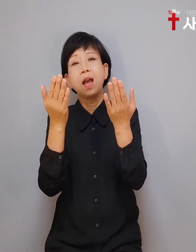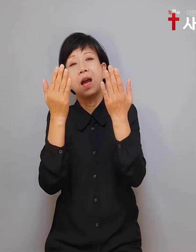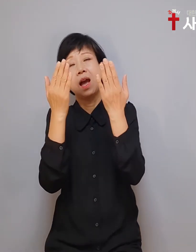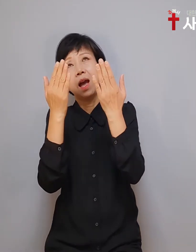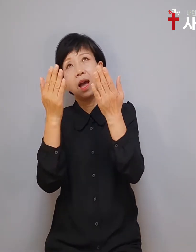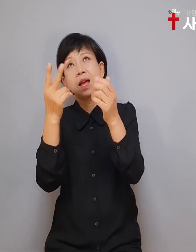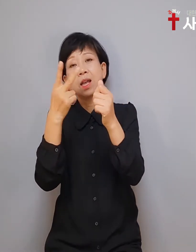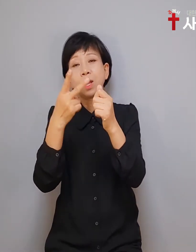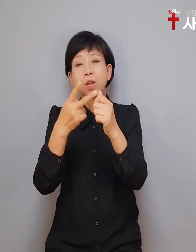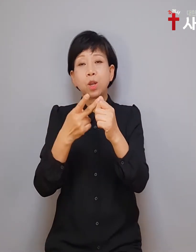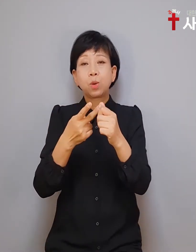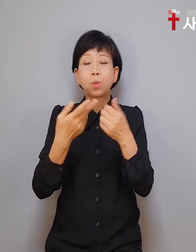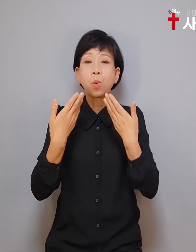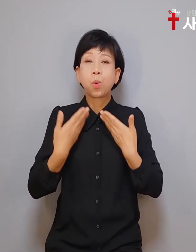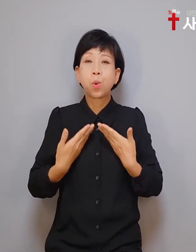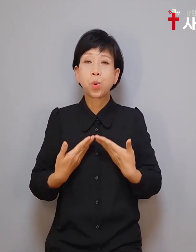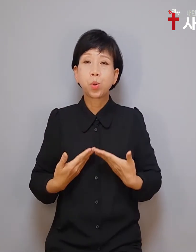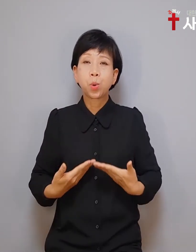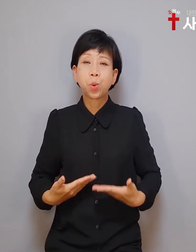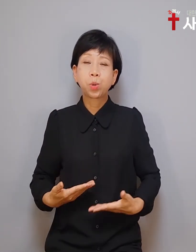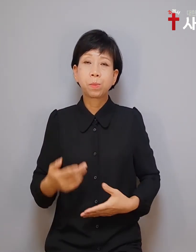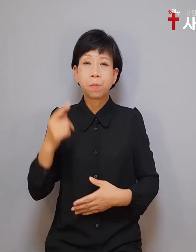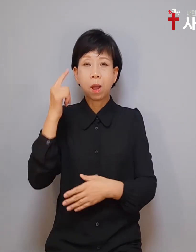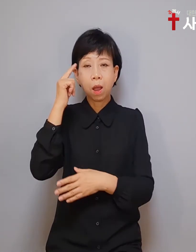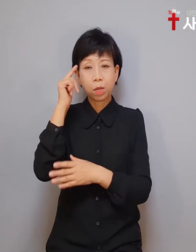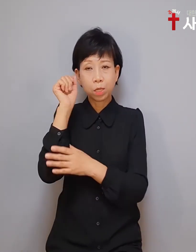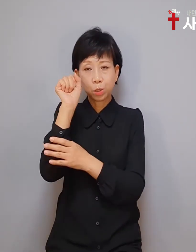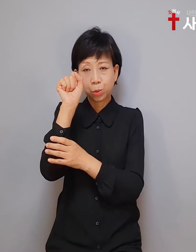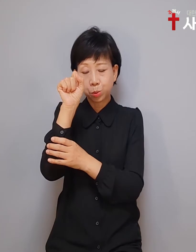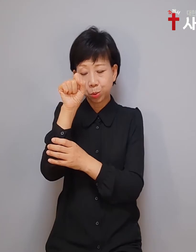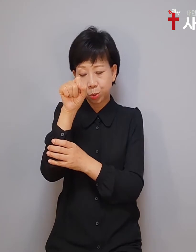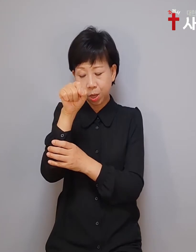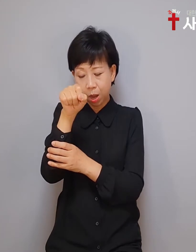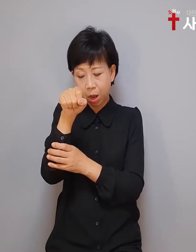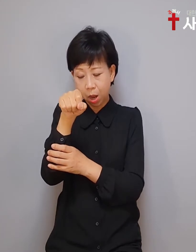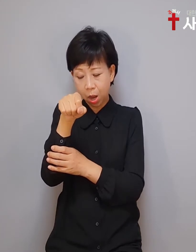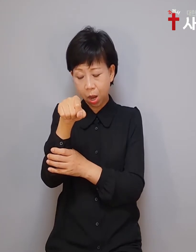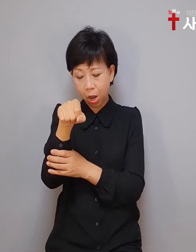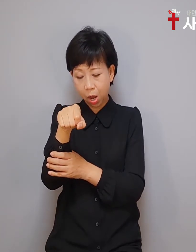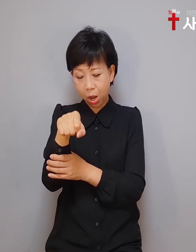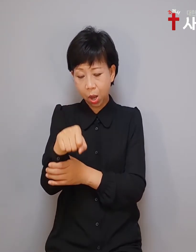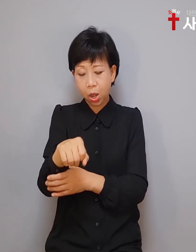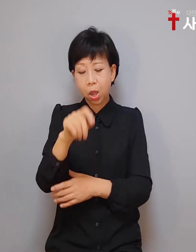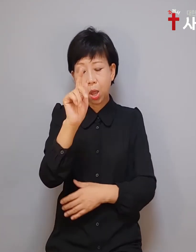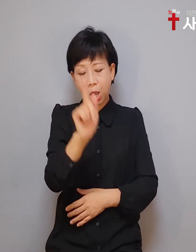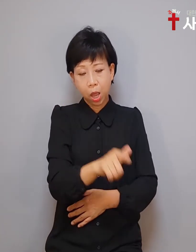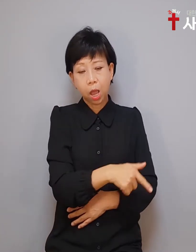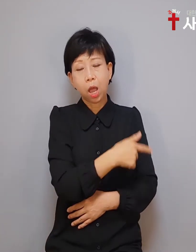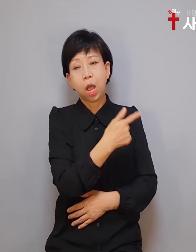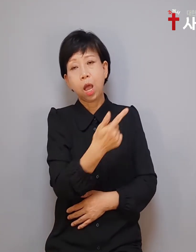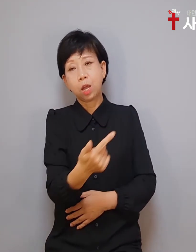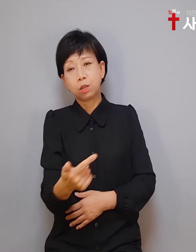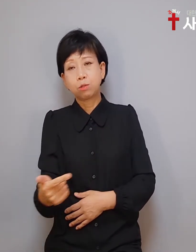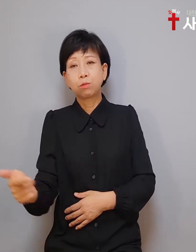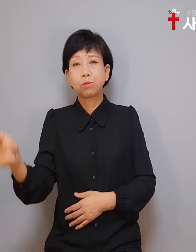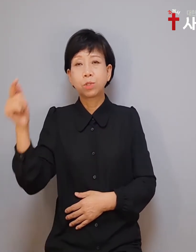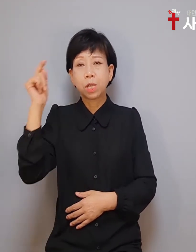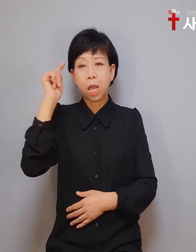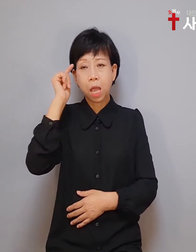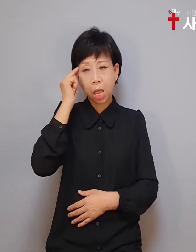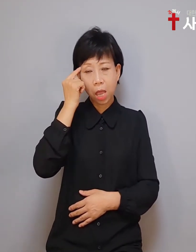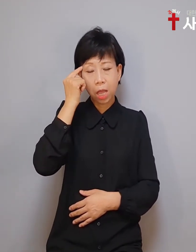감사합니다. 고요히 머리 숙여 하루